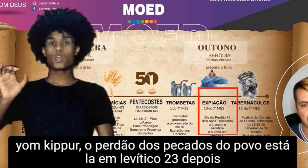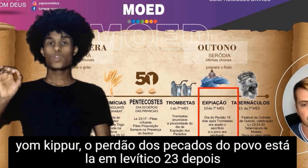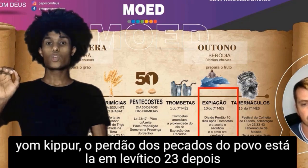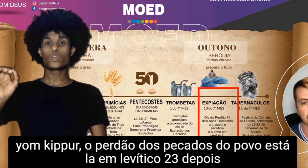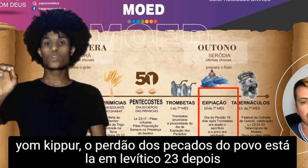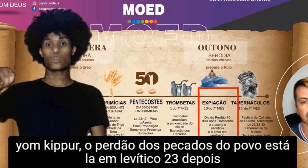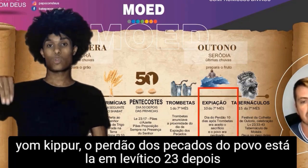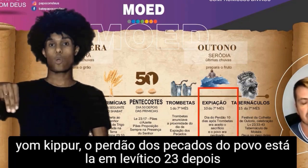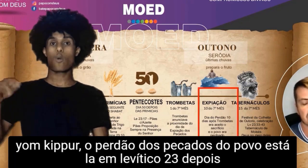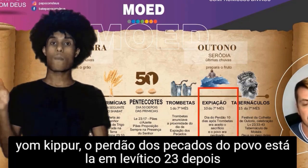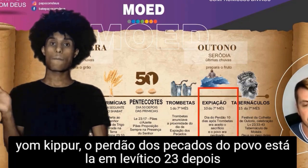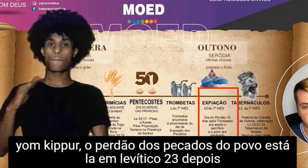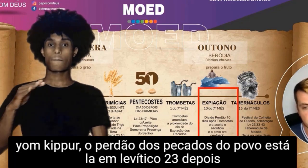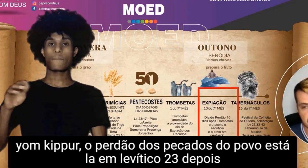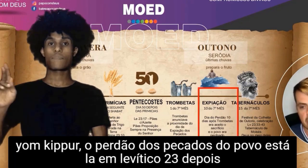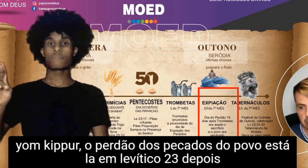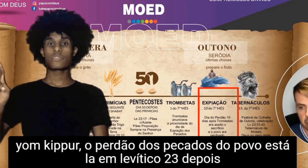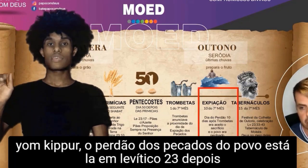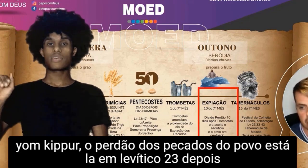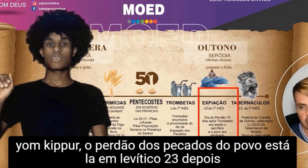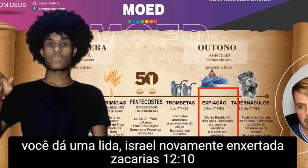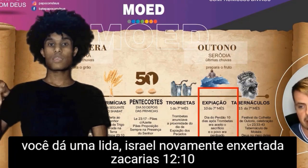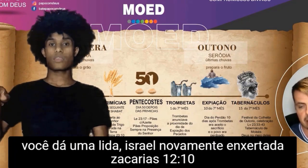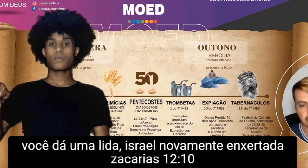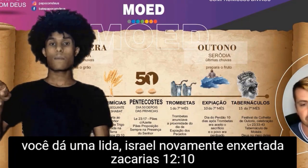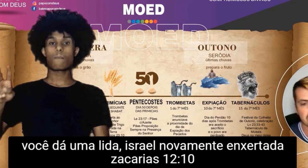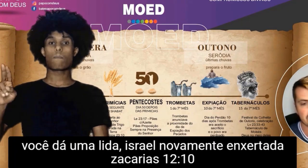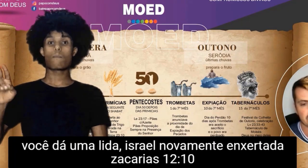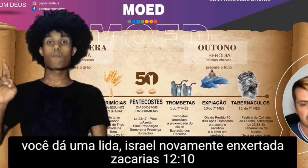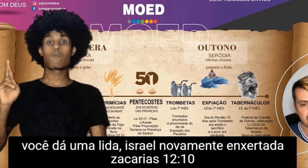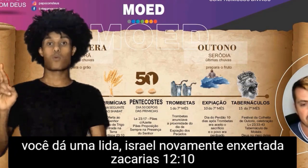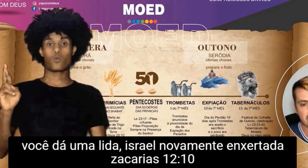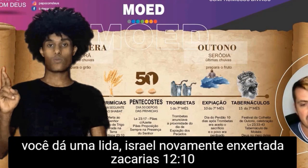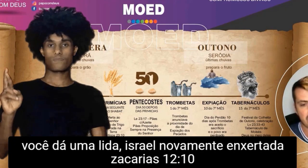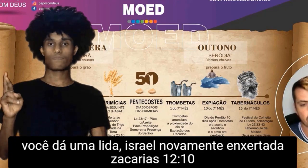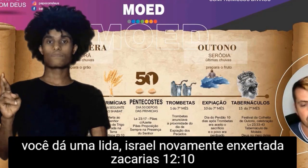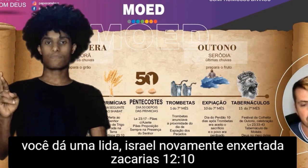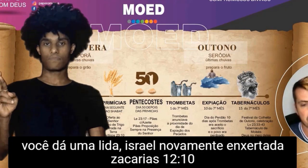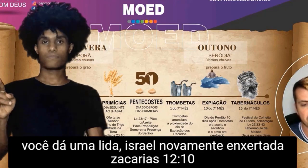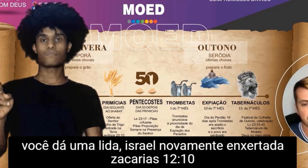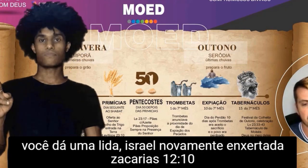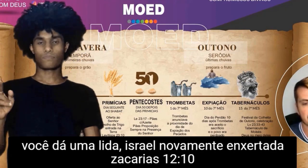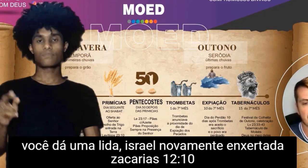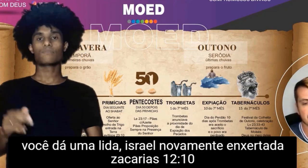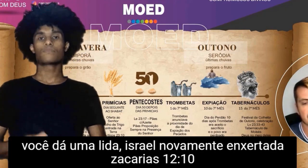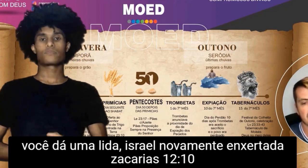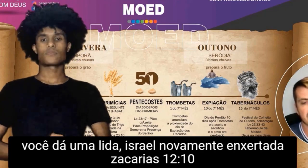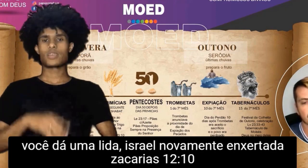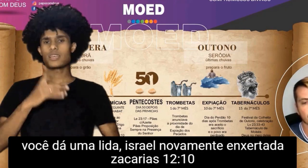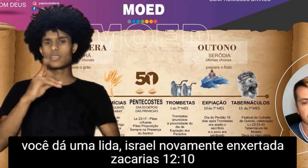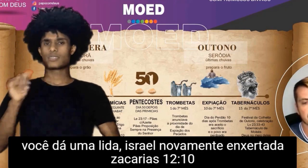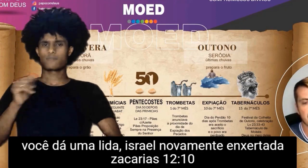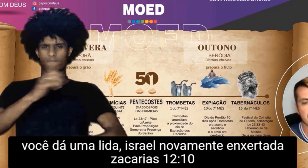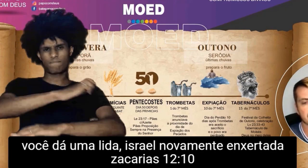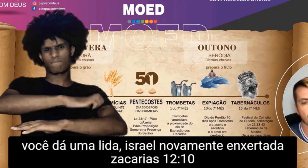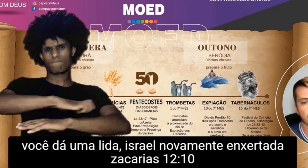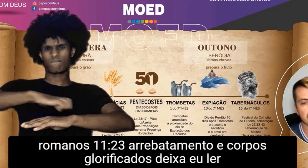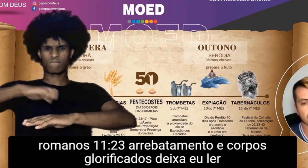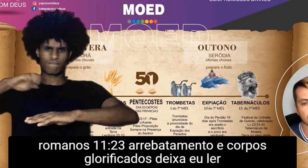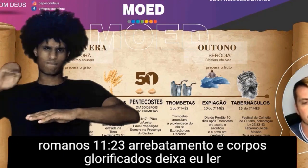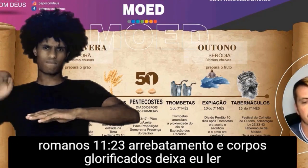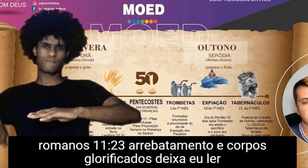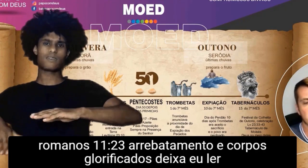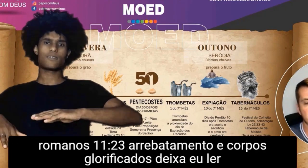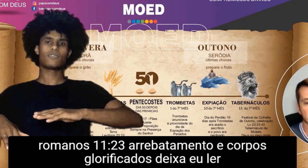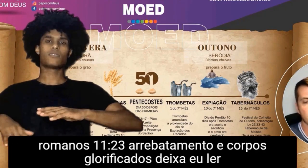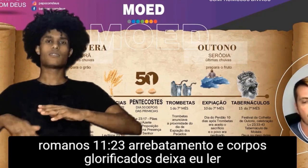perdão dos pecados do povo? Tá lá em Levítico 23, depois você dá uma lida. Tá? Israel novamente enxertado, Zacarias 12:10,